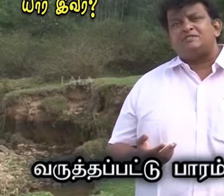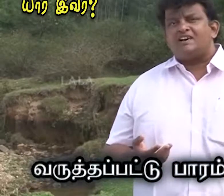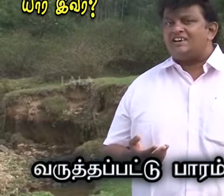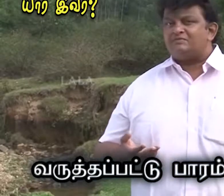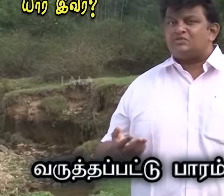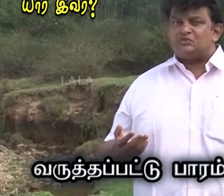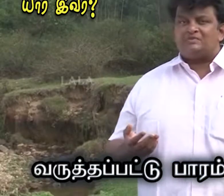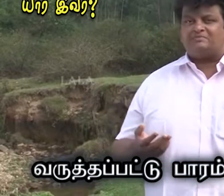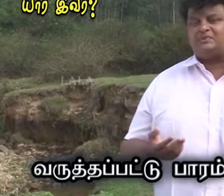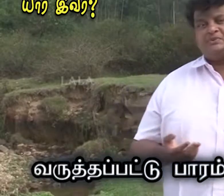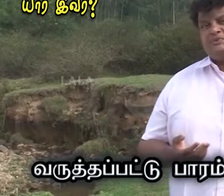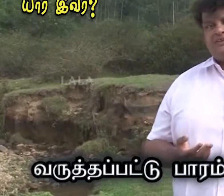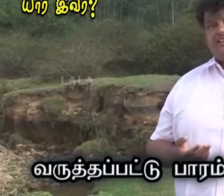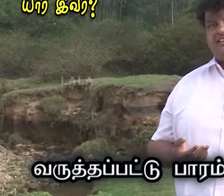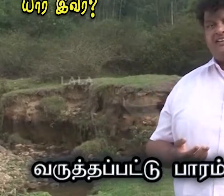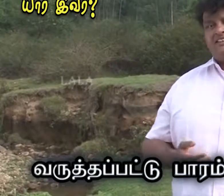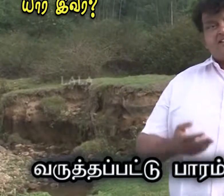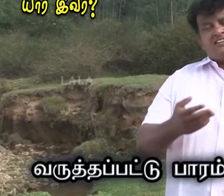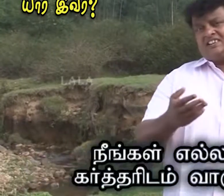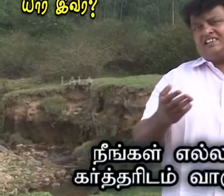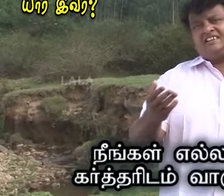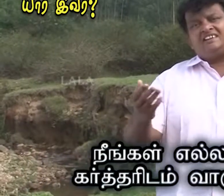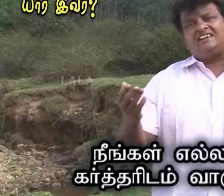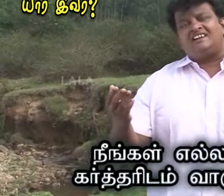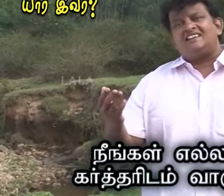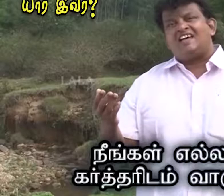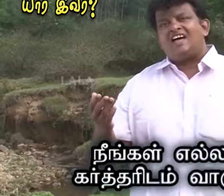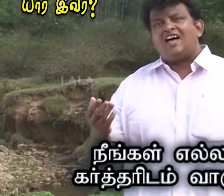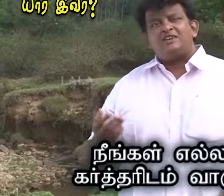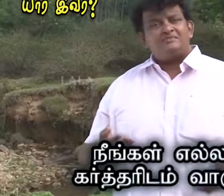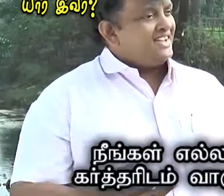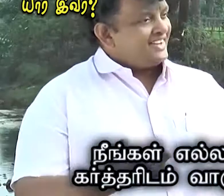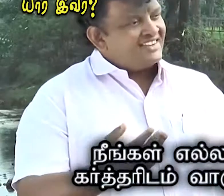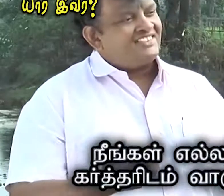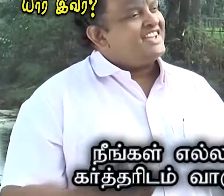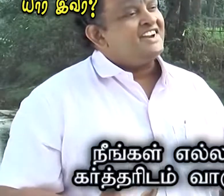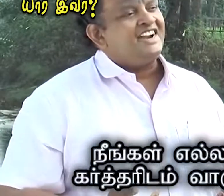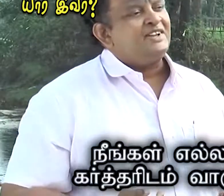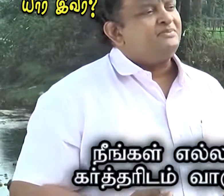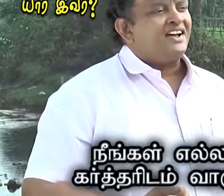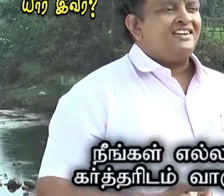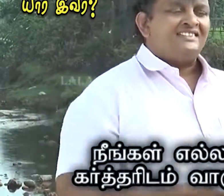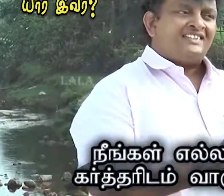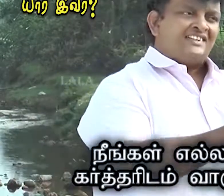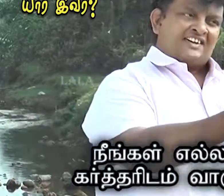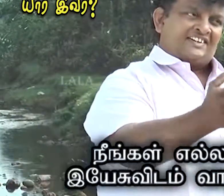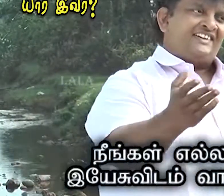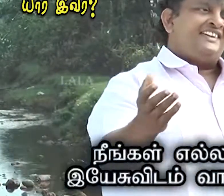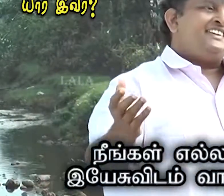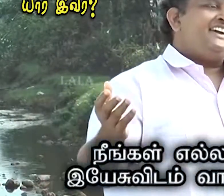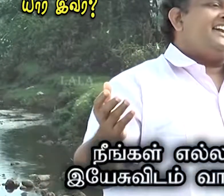பட்டு பாரம் சுமப்போரே, நீங்கள் எல்லாரும் கர்த்தரிடம்